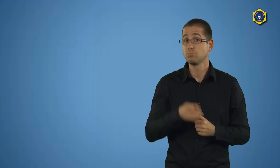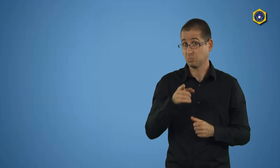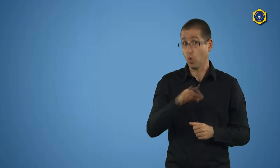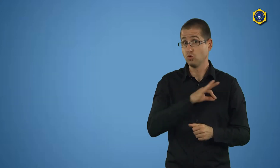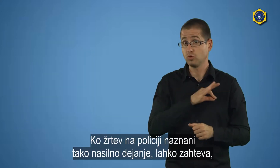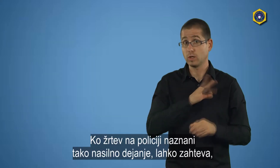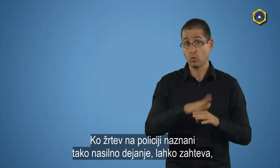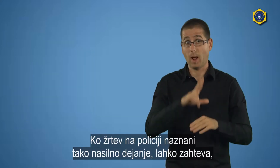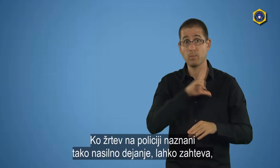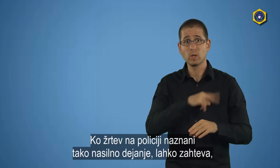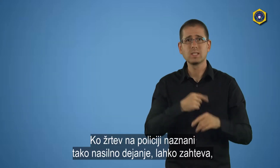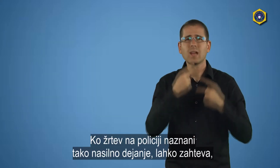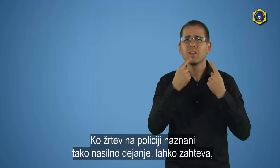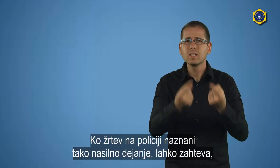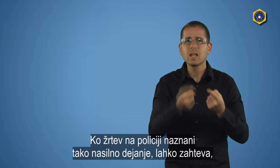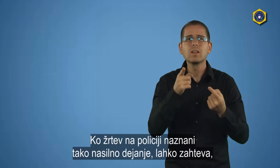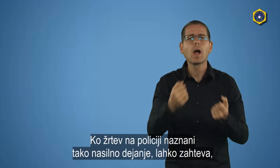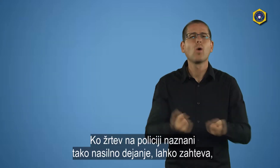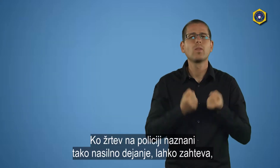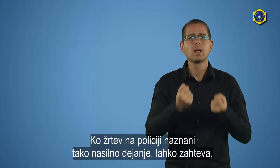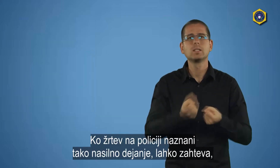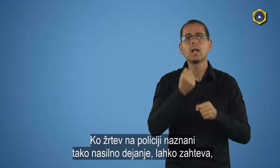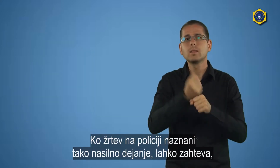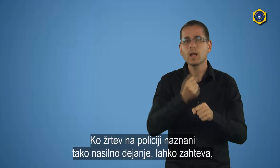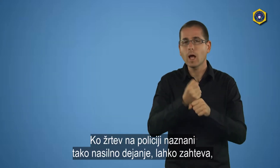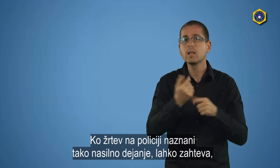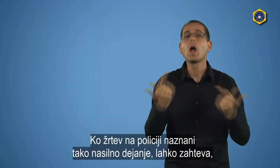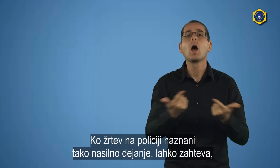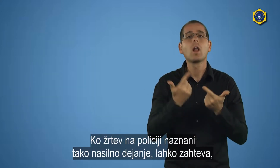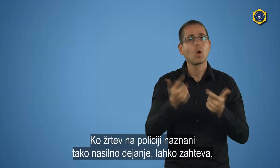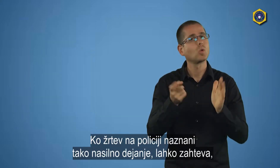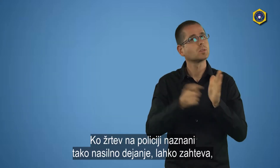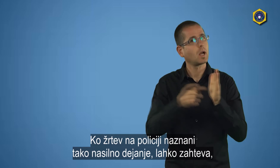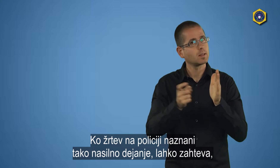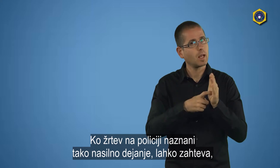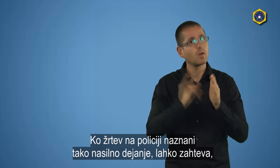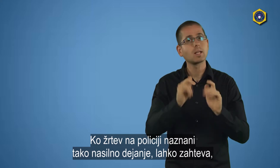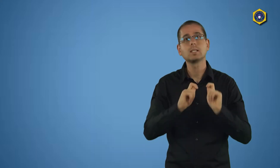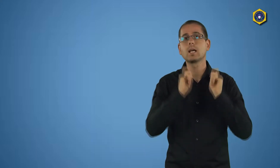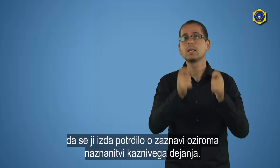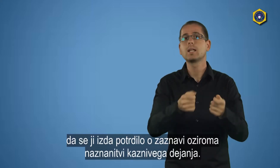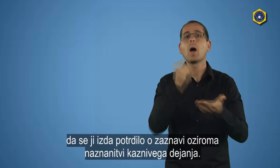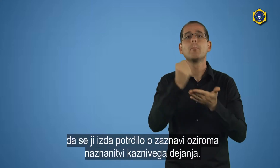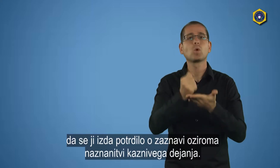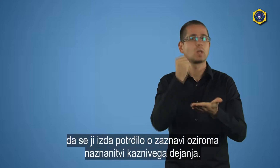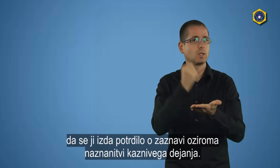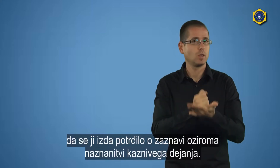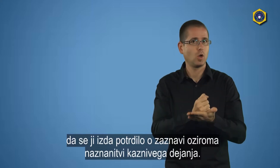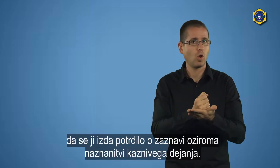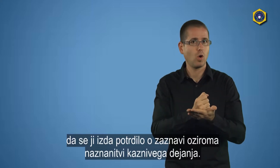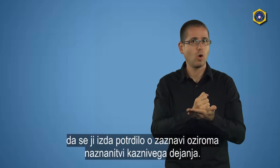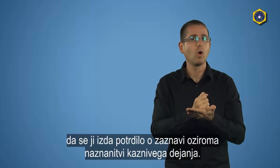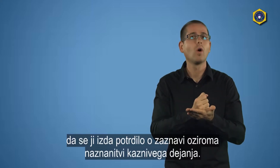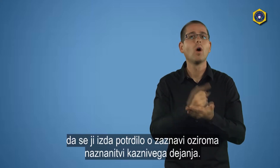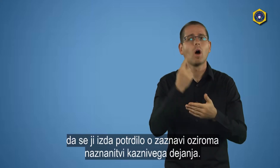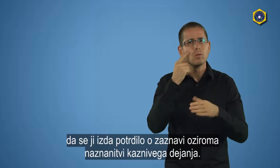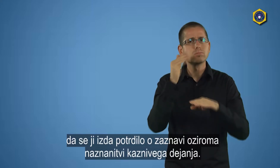Ko žrtev na policiji naznani tako nasilno dejanje, lahko zahteva, da se ji izda potrdilo o zaznavi